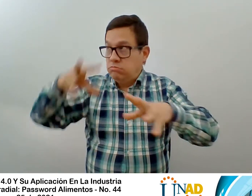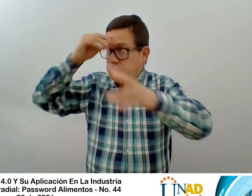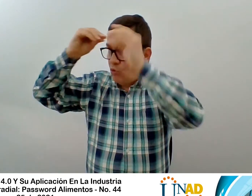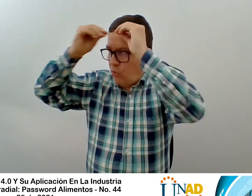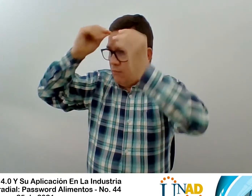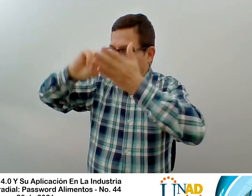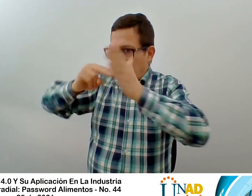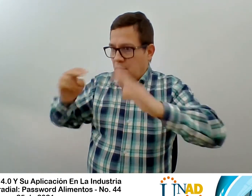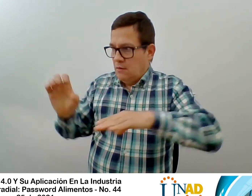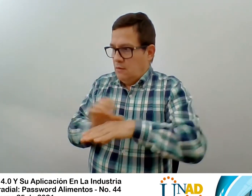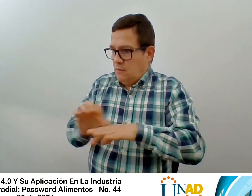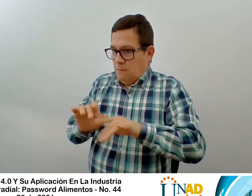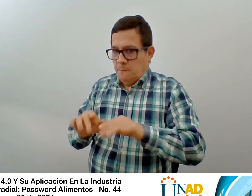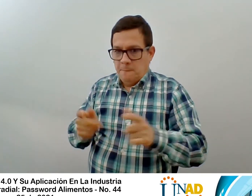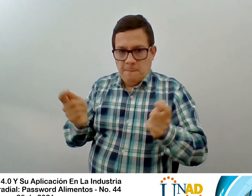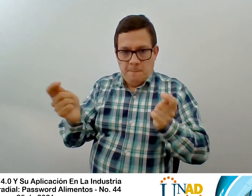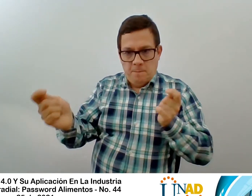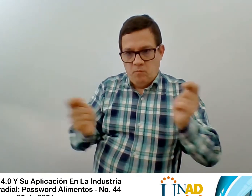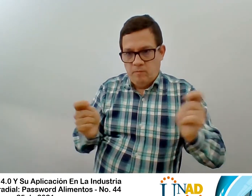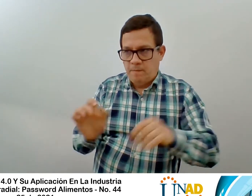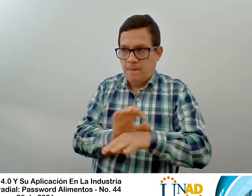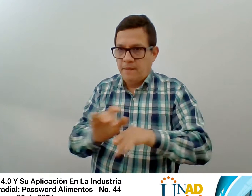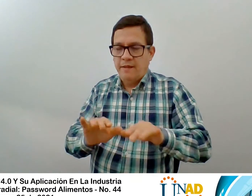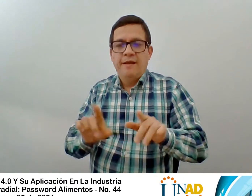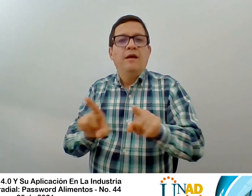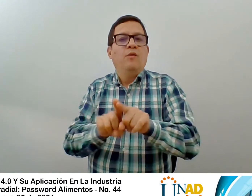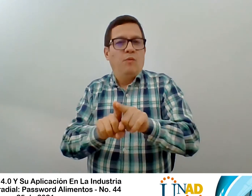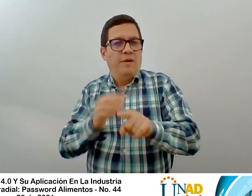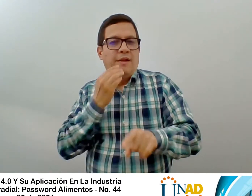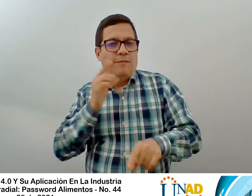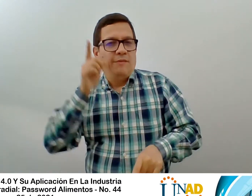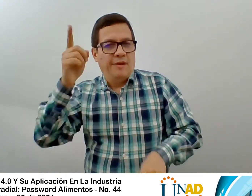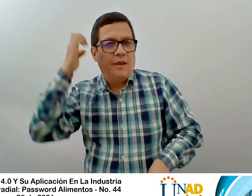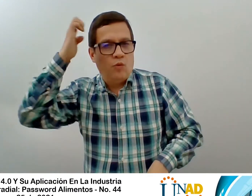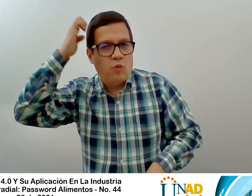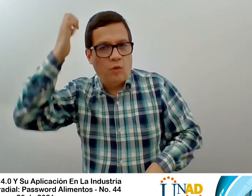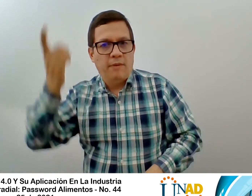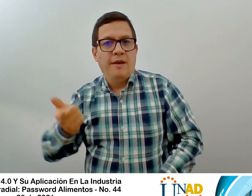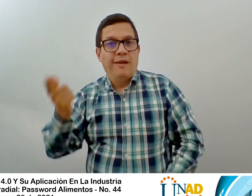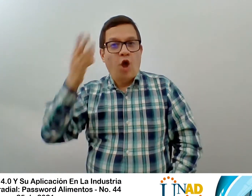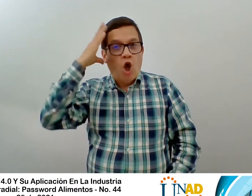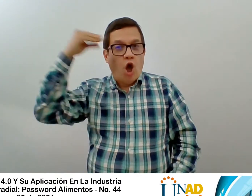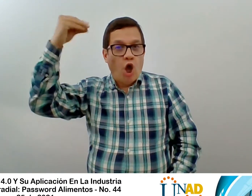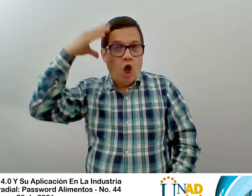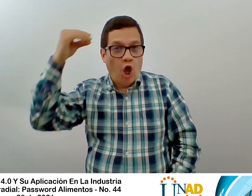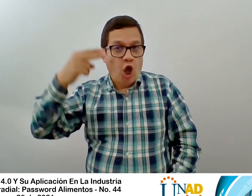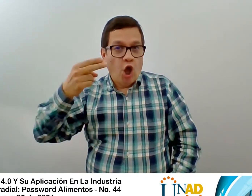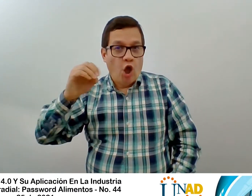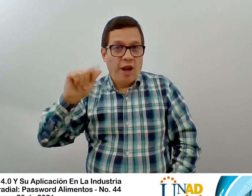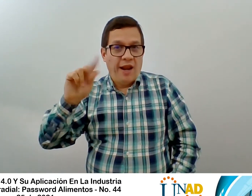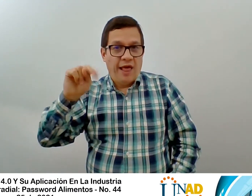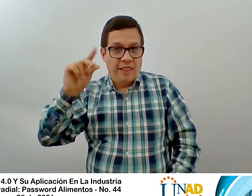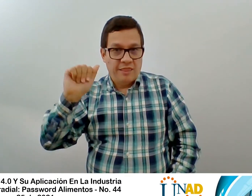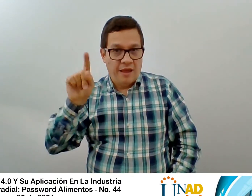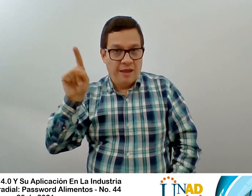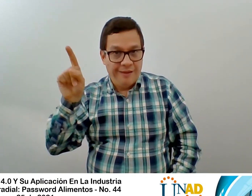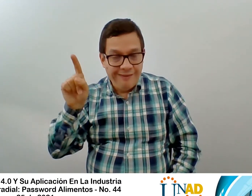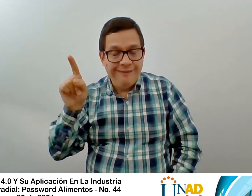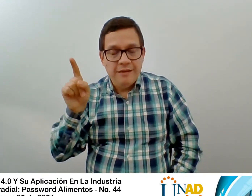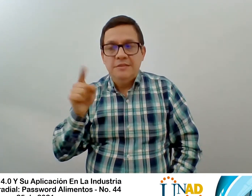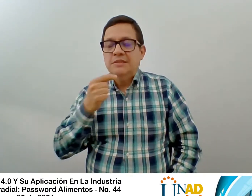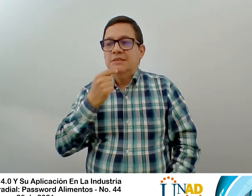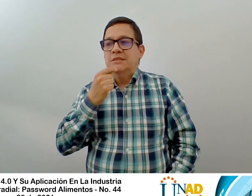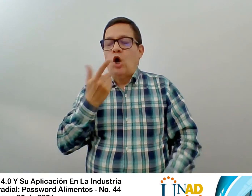industria. Este es uno de los desafíos que han contemplado países que han avanzado más, que están ubicados en Europa y en los Países Bajos,